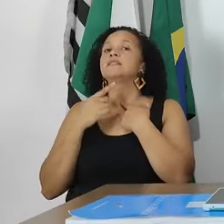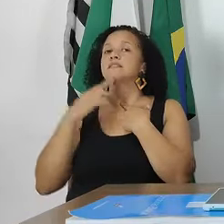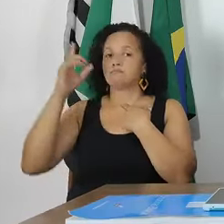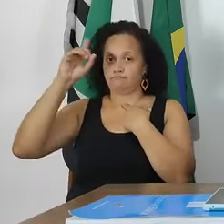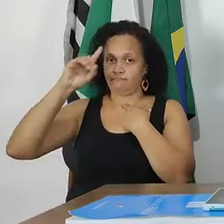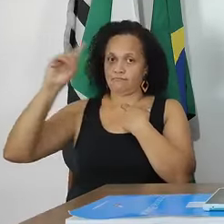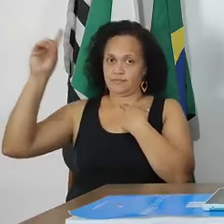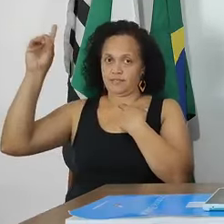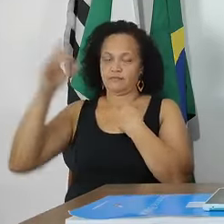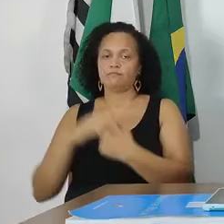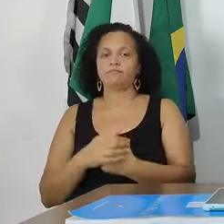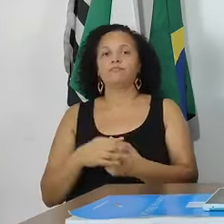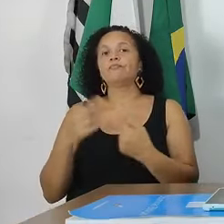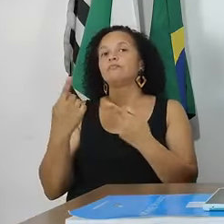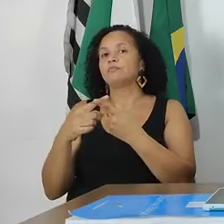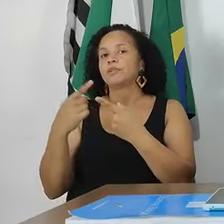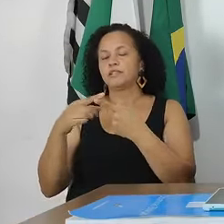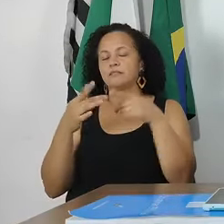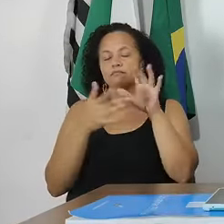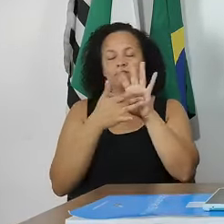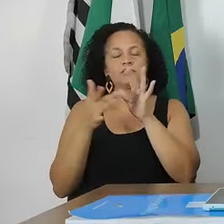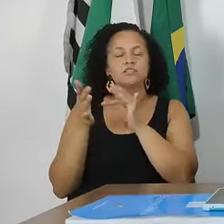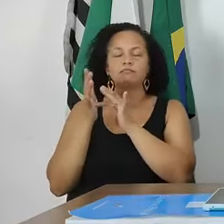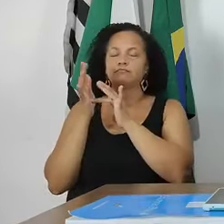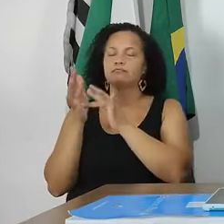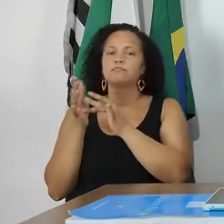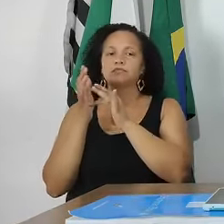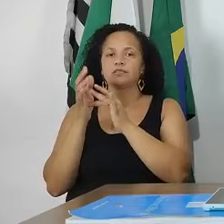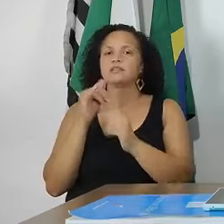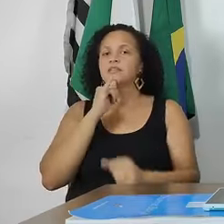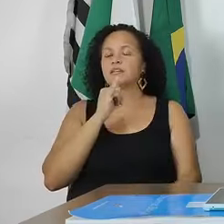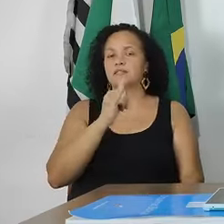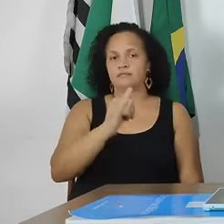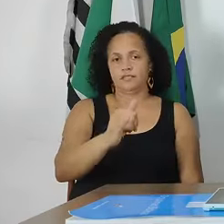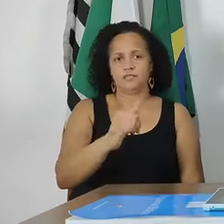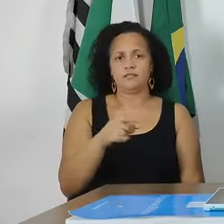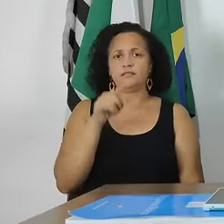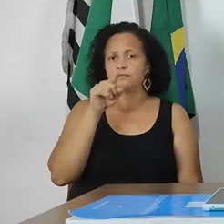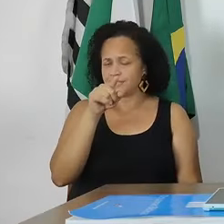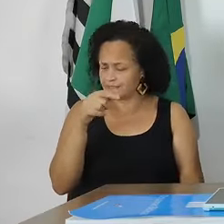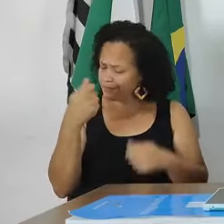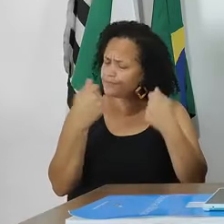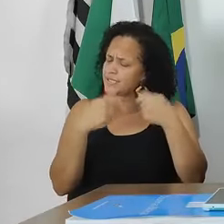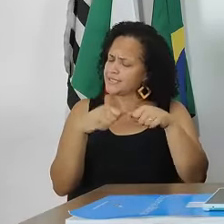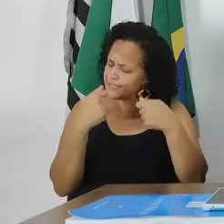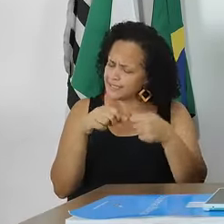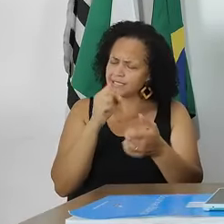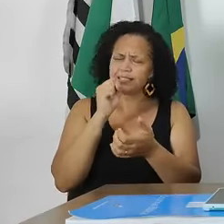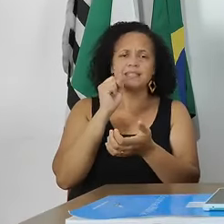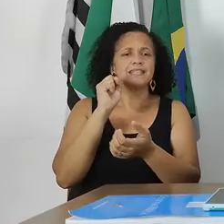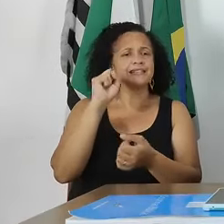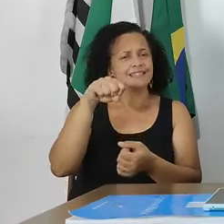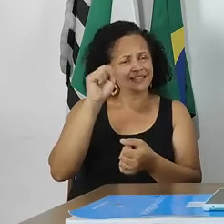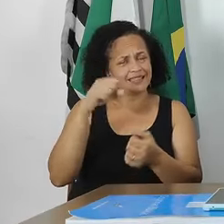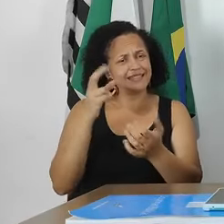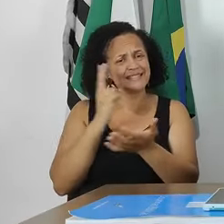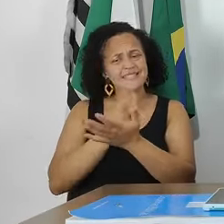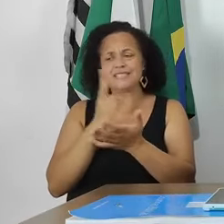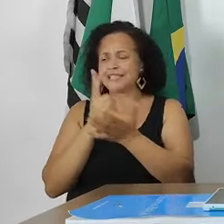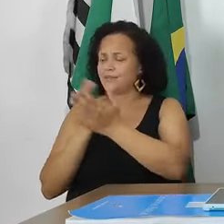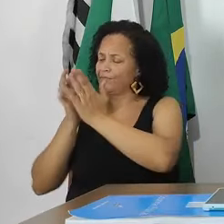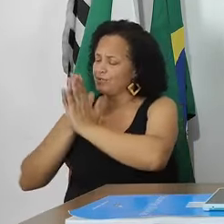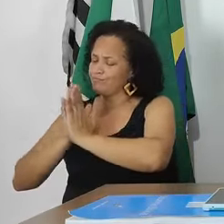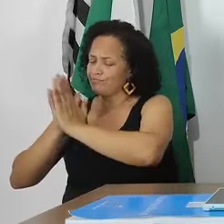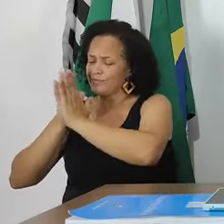que a gente tem que estar, né, diante do Senhor, limpos, puros,